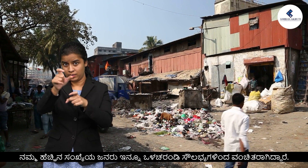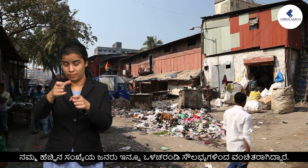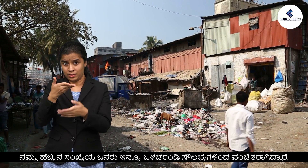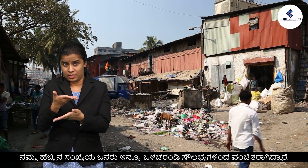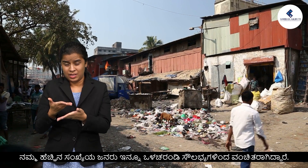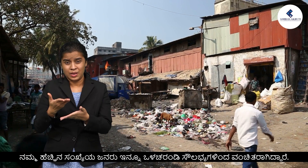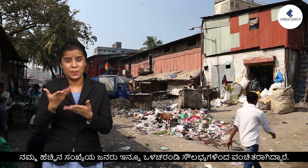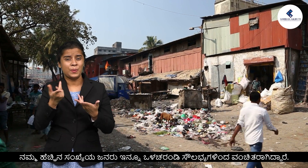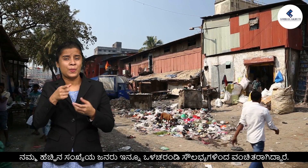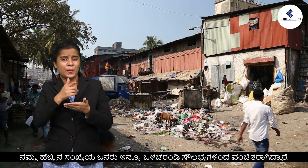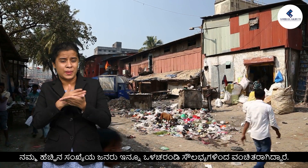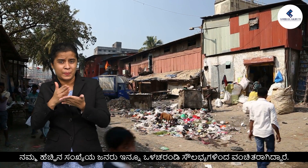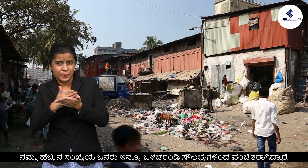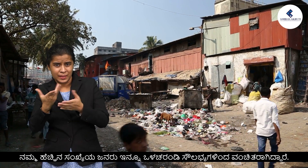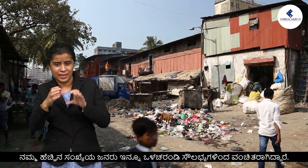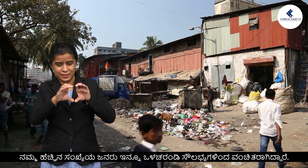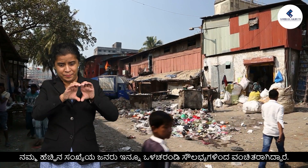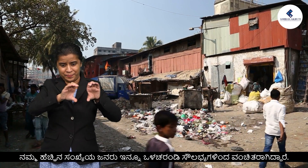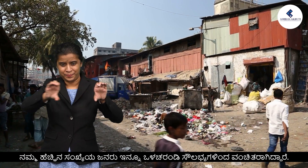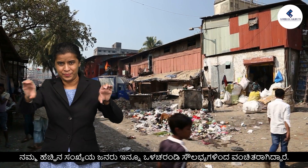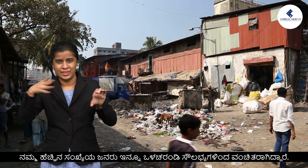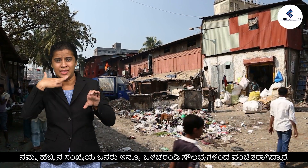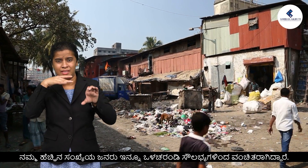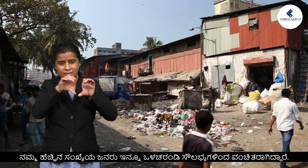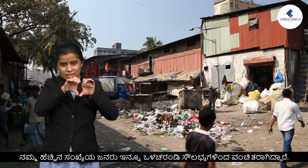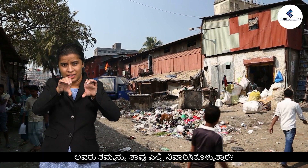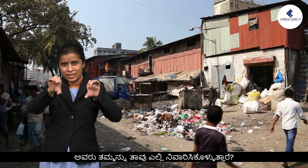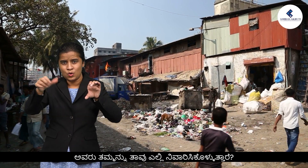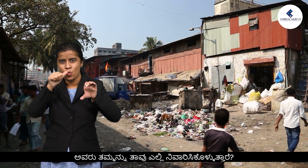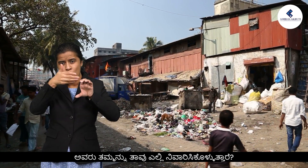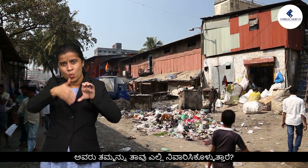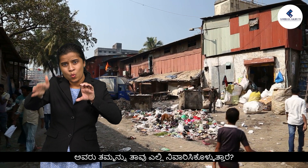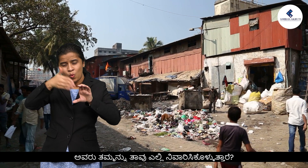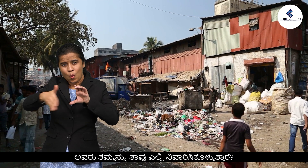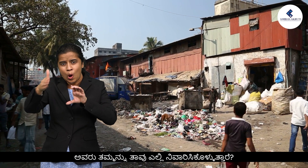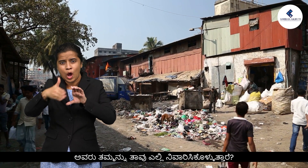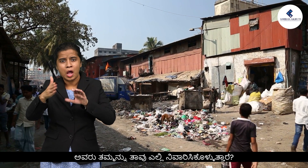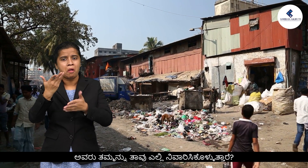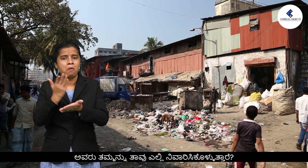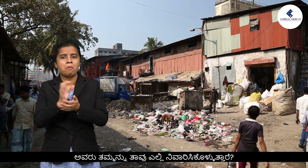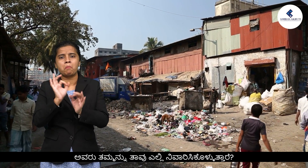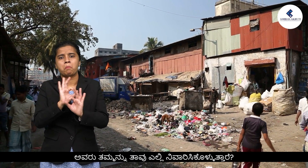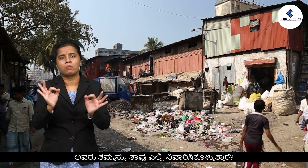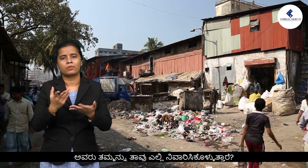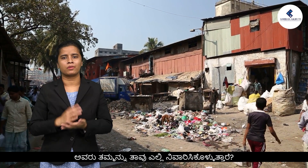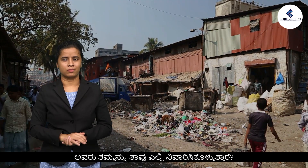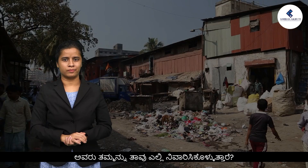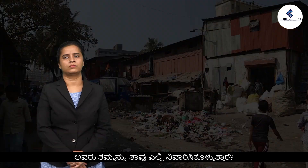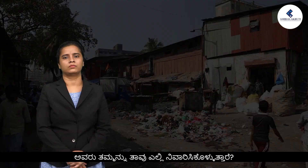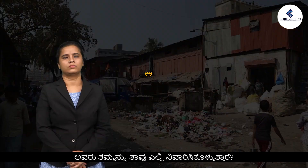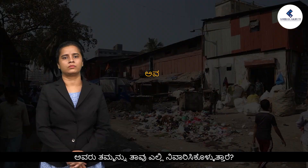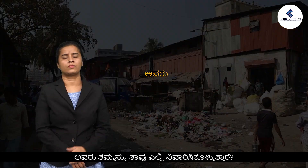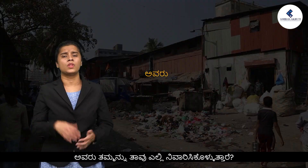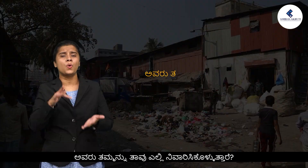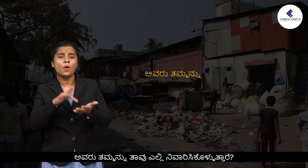ಒಳಚರಂಡಿ ಸೌಲಭ್ಯಗಳಿಂದ ವಂಚಿತರಾಗಿದ್ದಾರೆ. ಅವರು ತಮ್ಮನ್ನು ತಾವು ಎಲ್ಲಿ